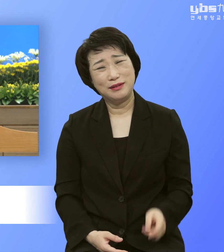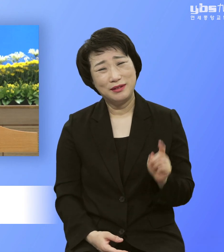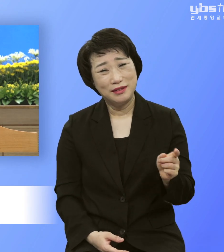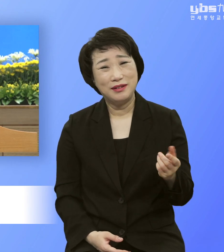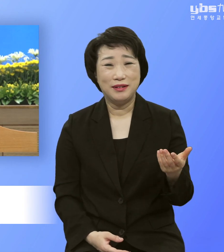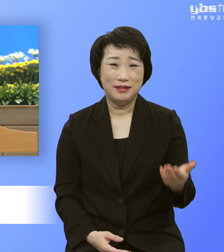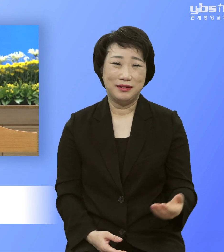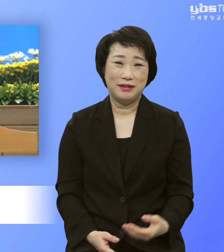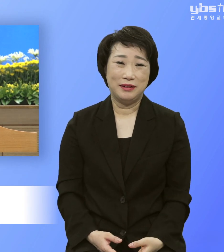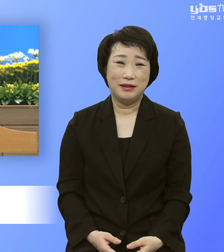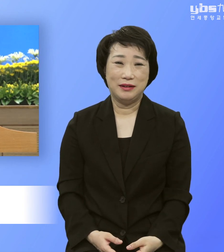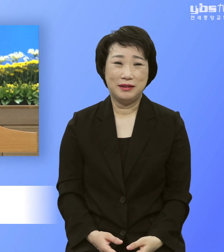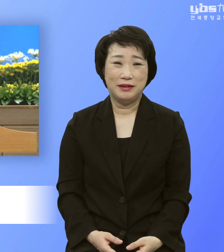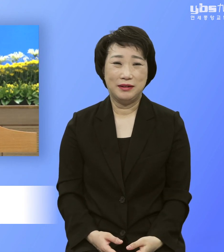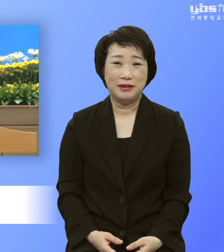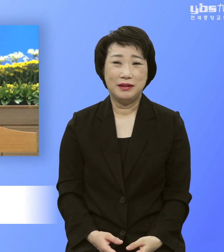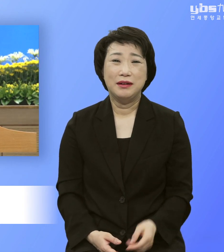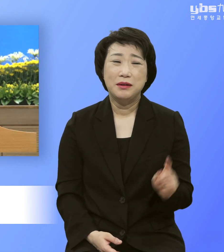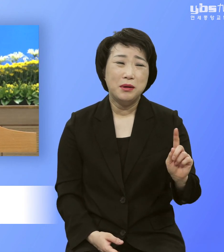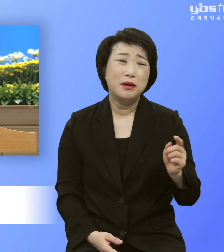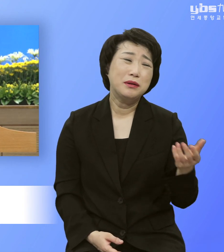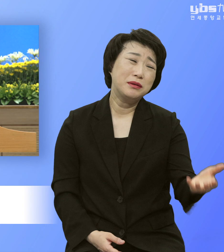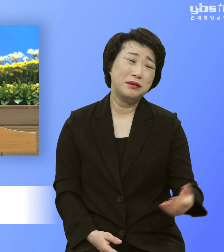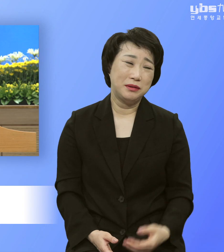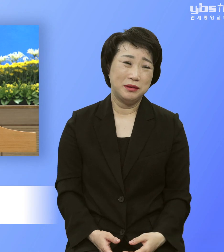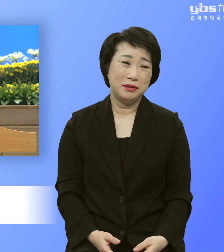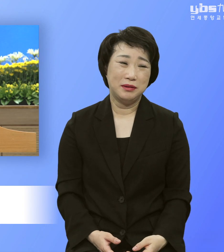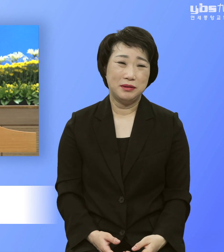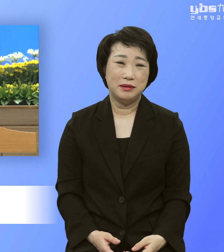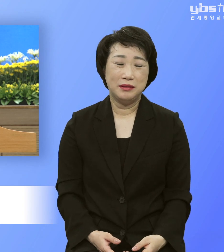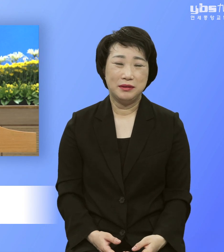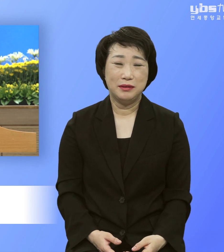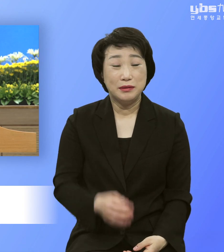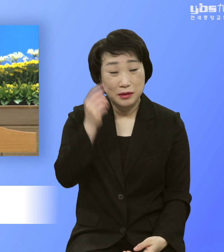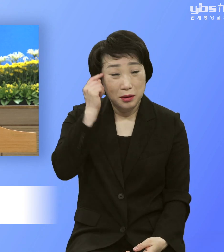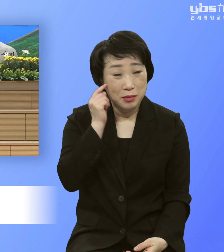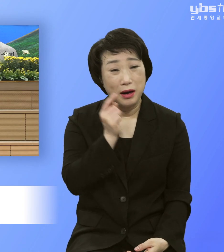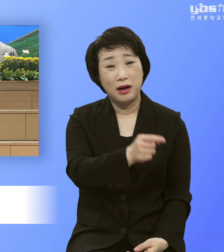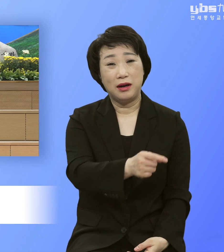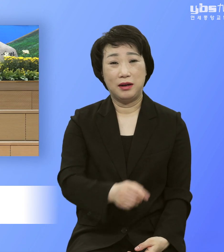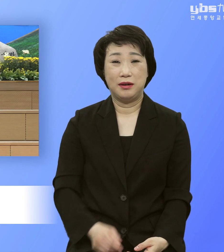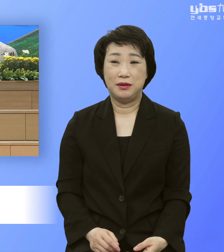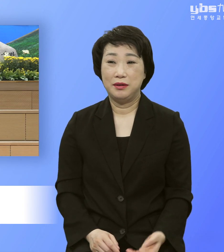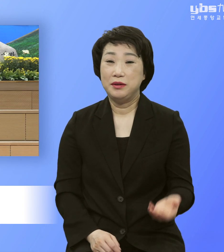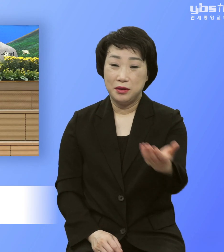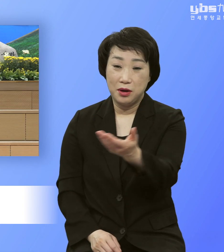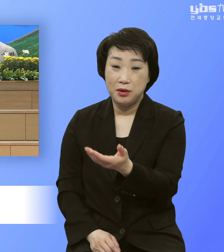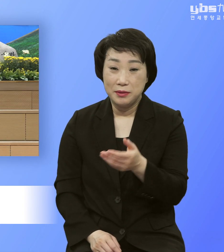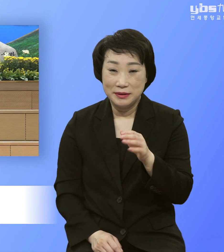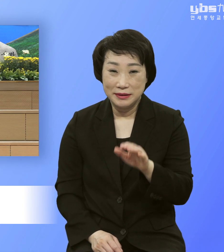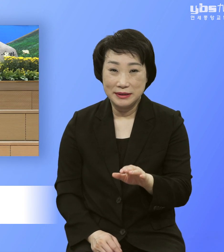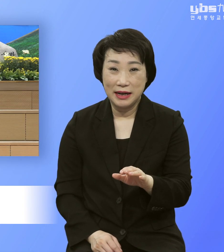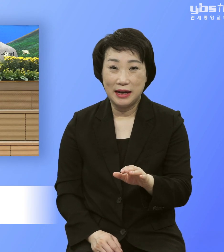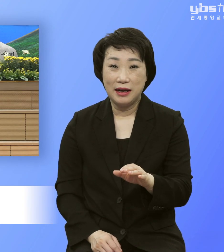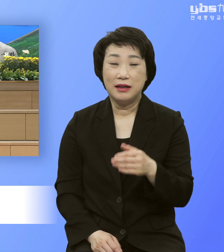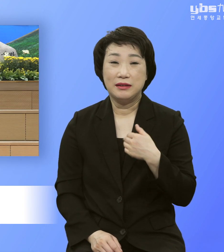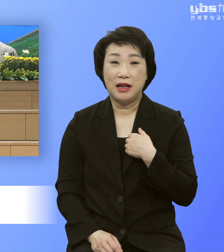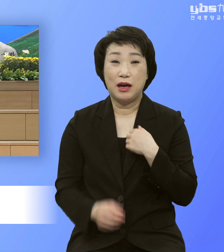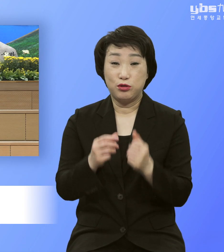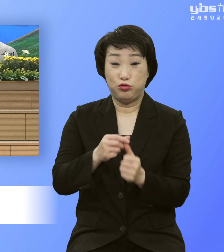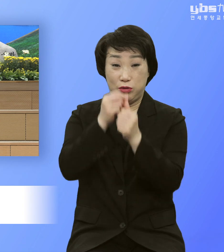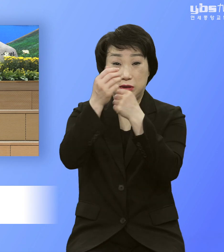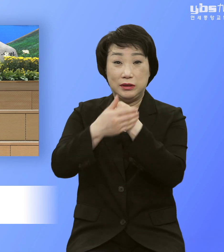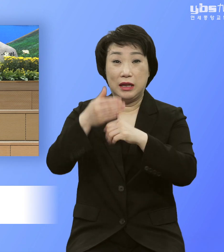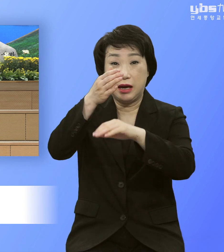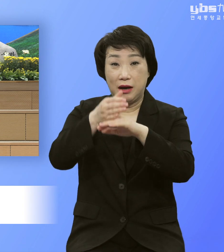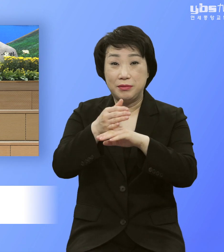말이야. 그게 무슨 심보냐니까 생각해 보세요. 근데 여러분들이 내가 구원의